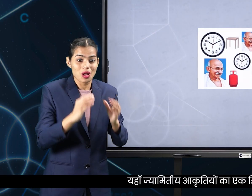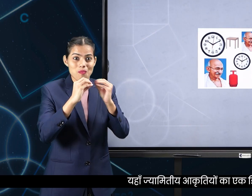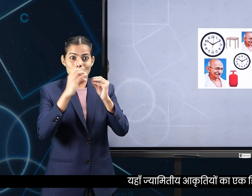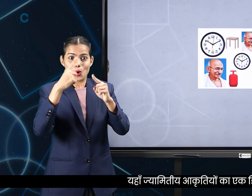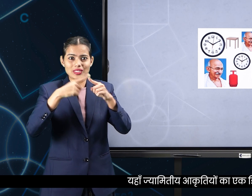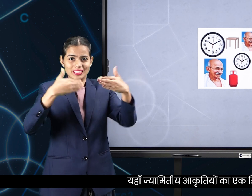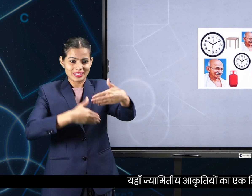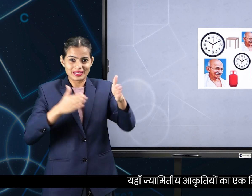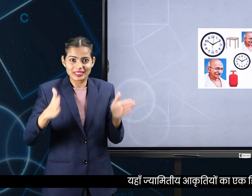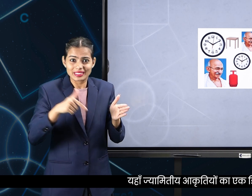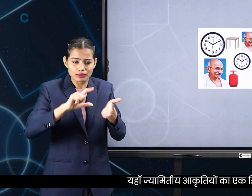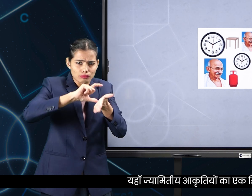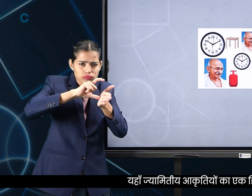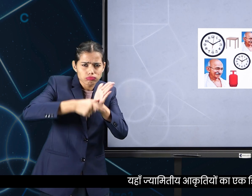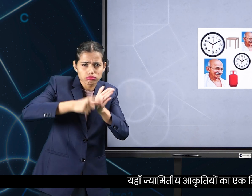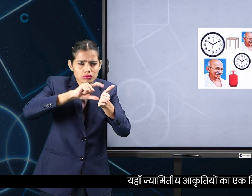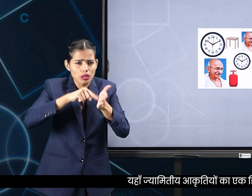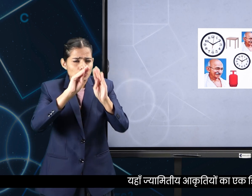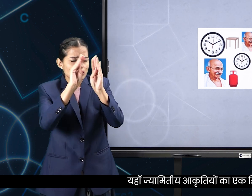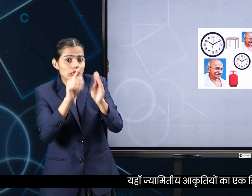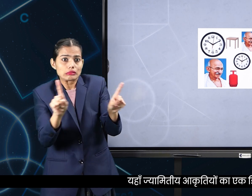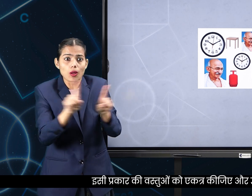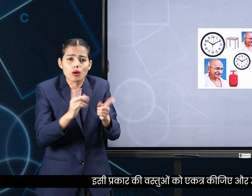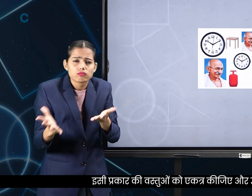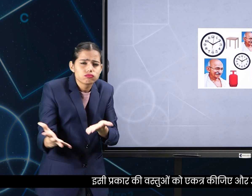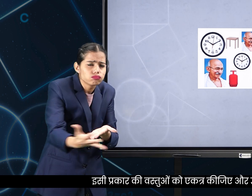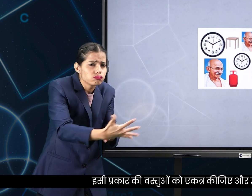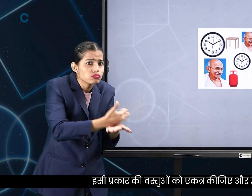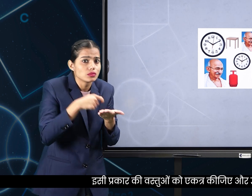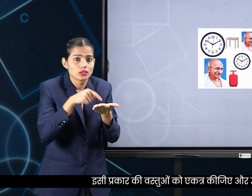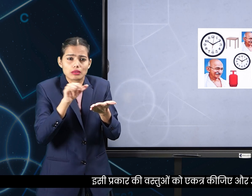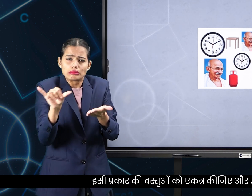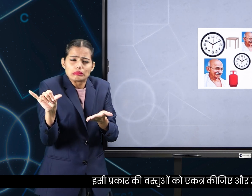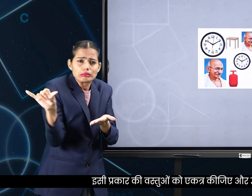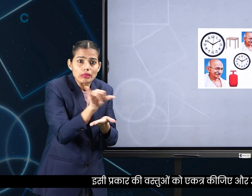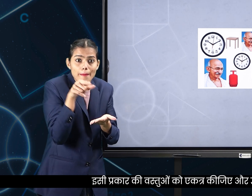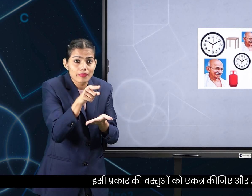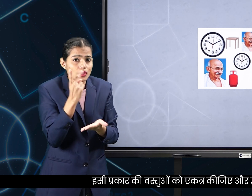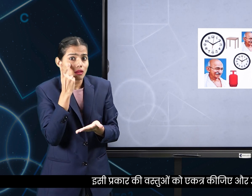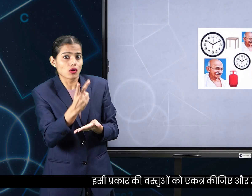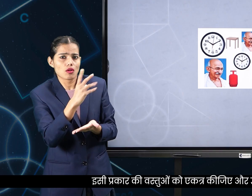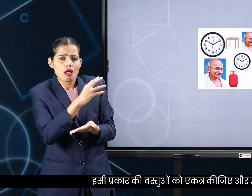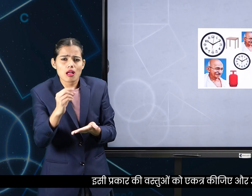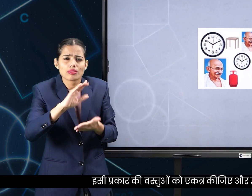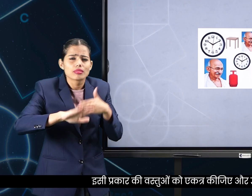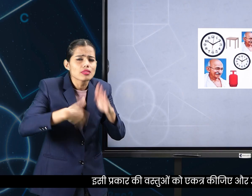यह ज्यामितीय आकृतियों का एक डिब्बा है। इसी प्रकार की वस्तुओं को एकत्र कीजिए